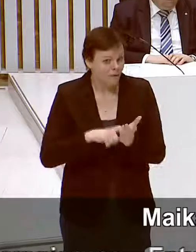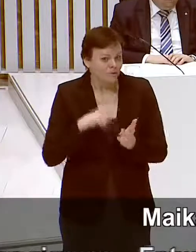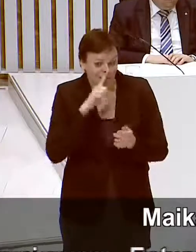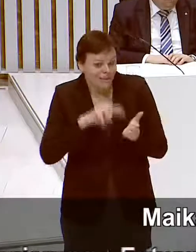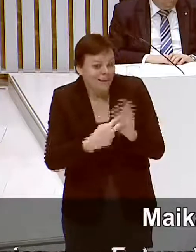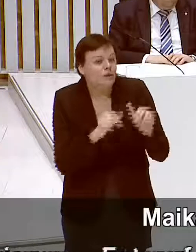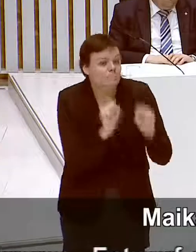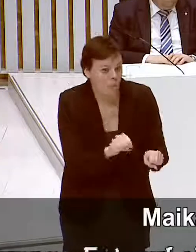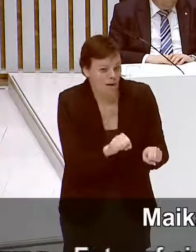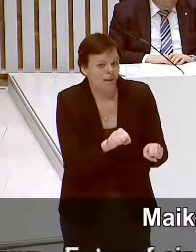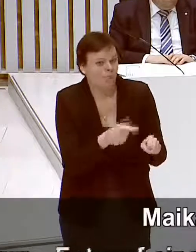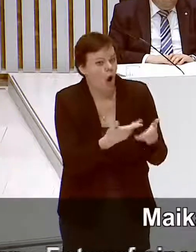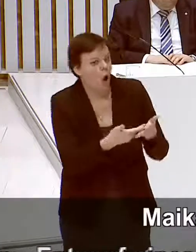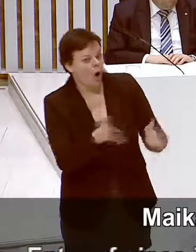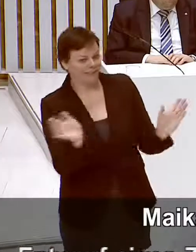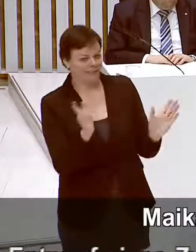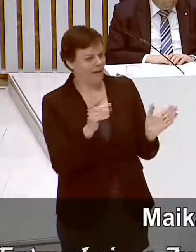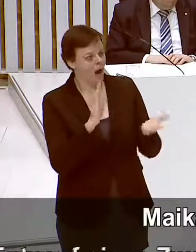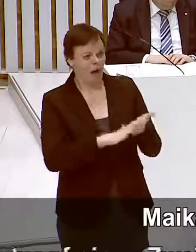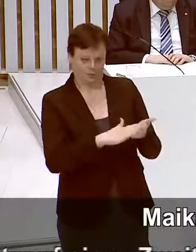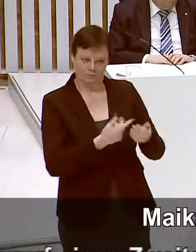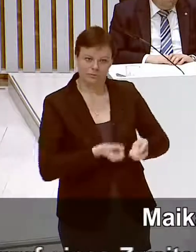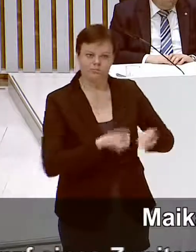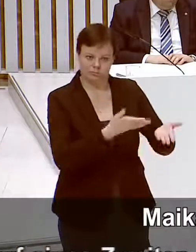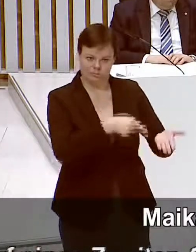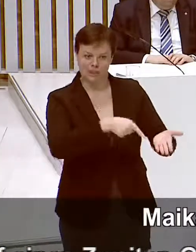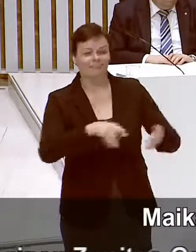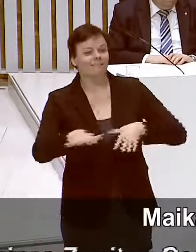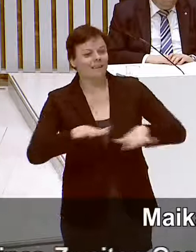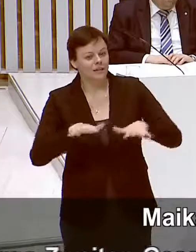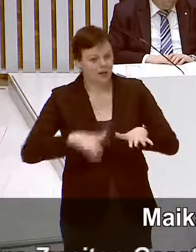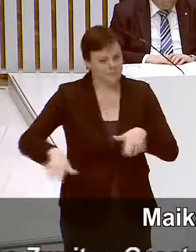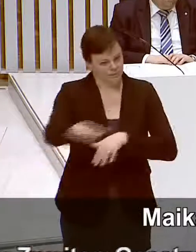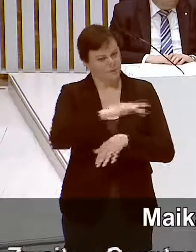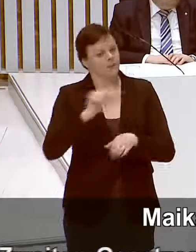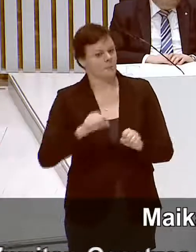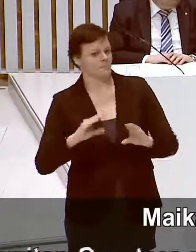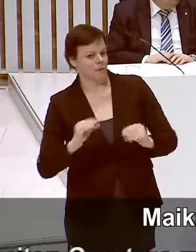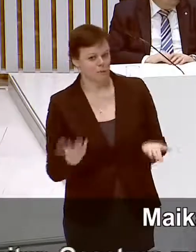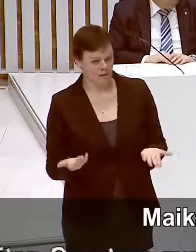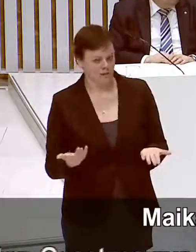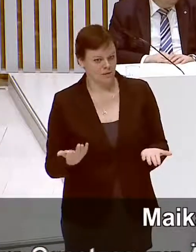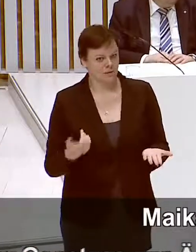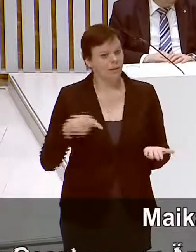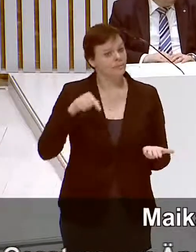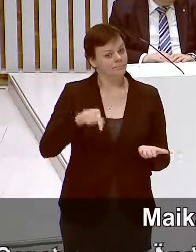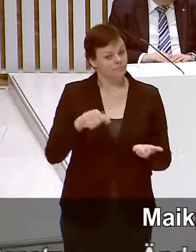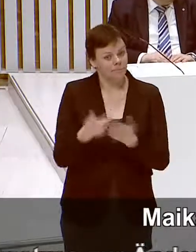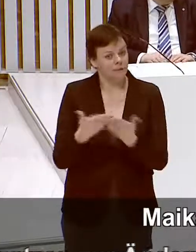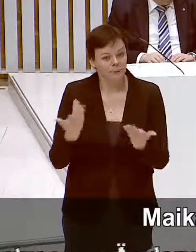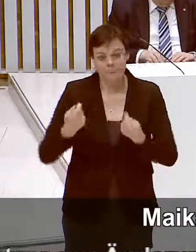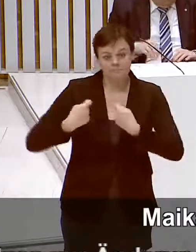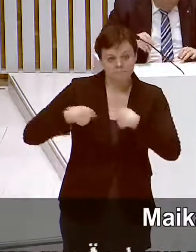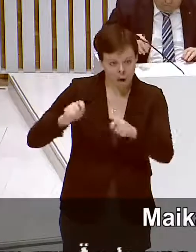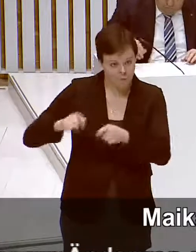von öffentlicher Hand wie von der Wirtschaft genutzt werden. Neben der Herstellung einer barrierefreien baulichen